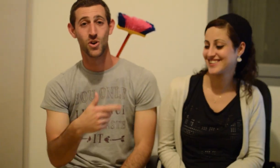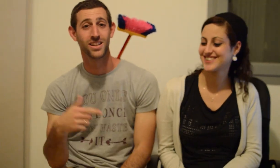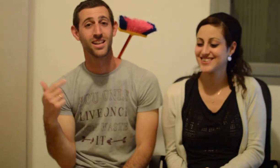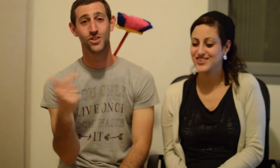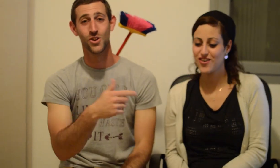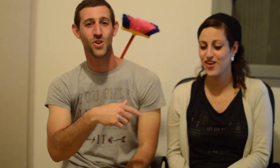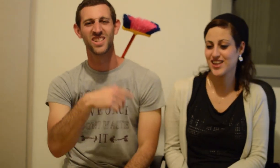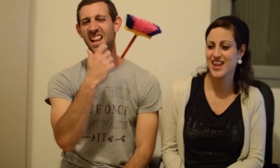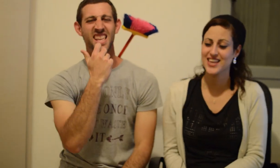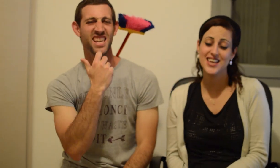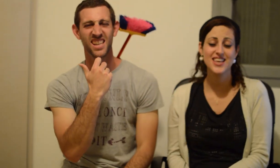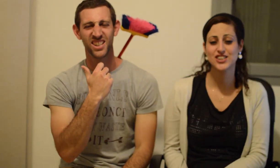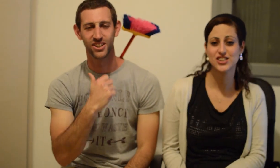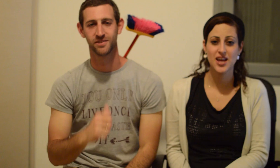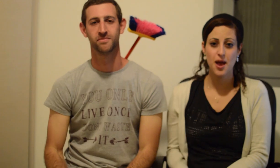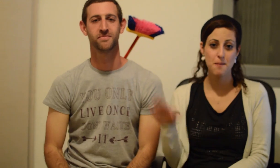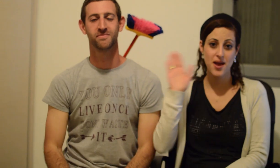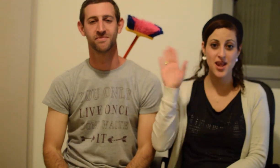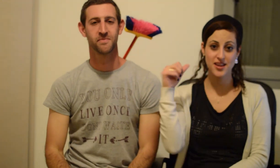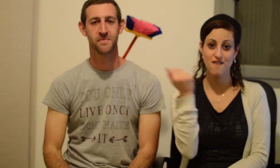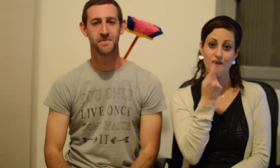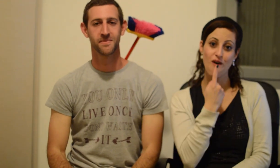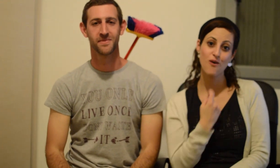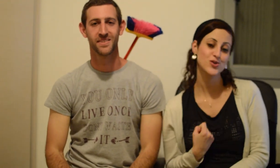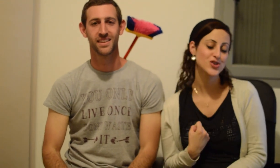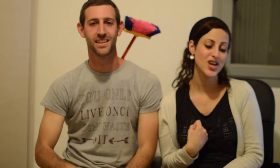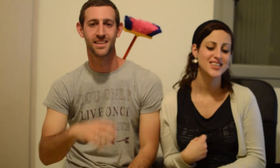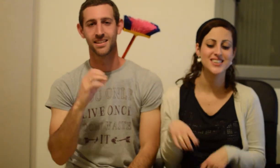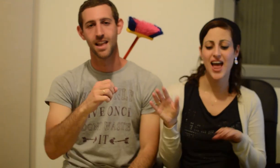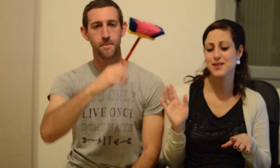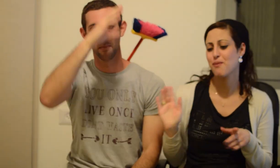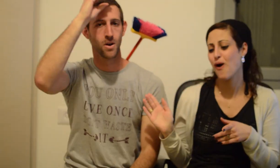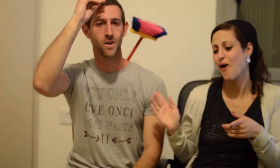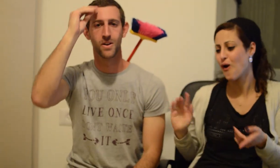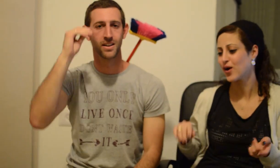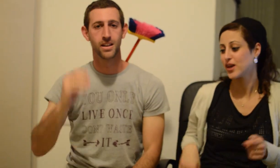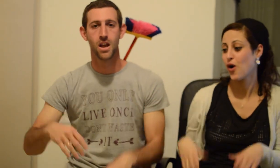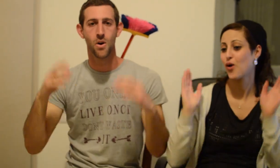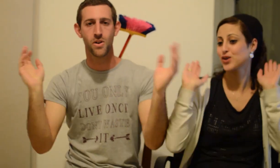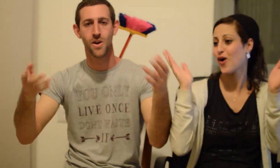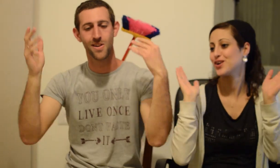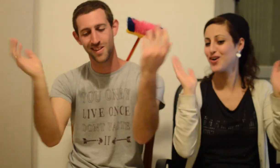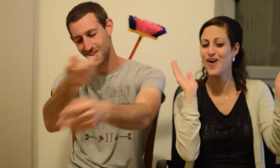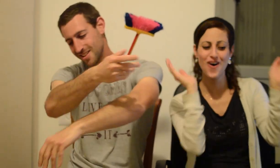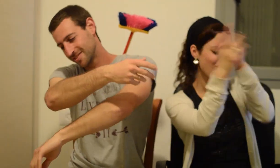ג'ורדי, ג'ורדליש, בן אל דבוש, סטאט בוי, אוי אוי